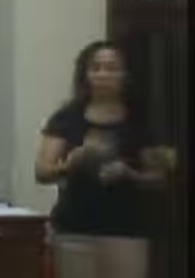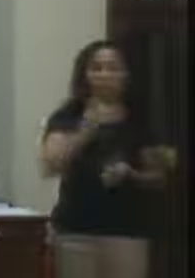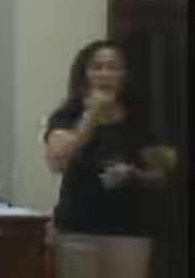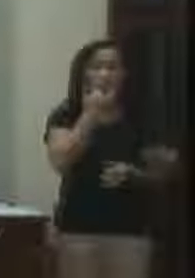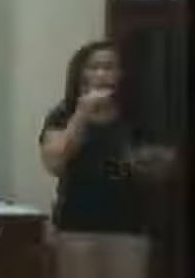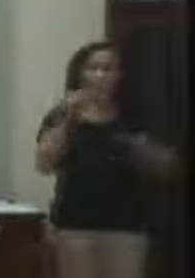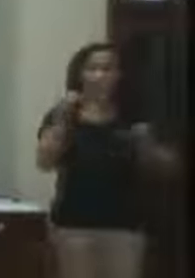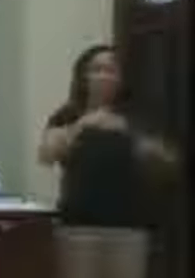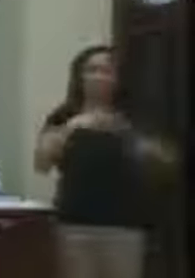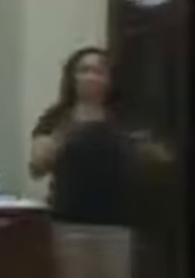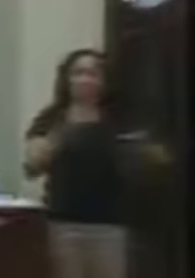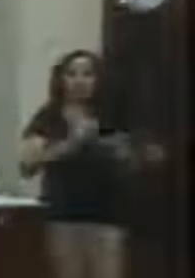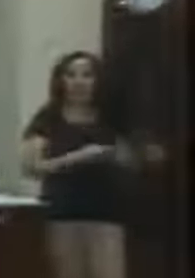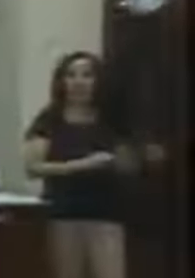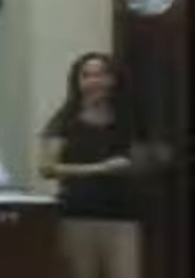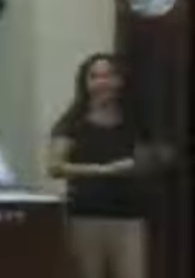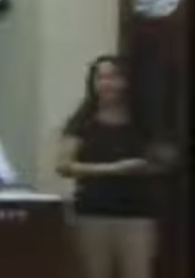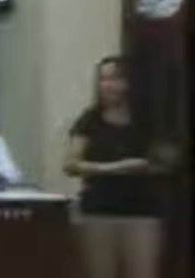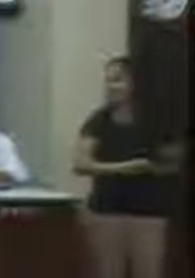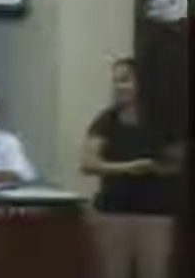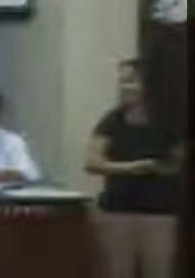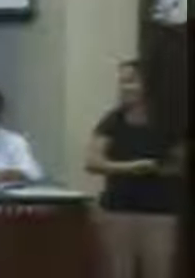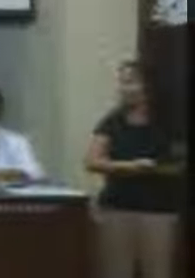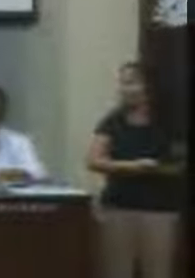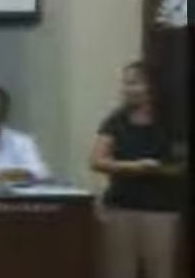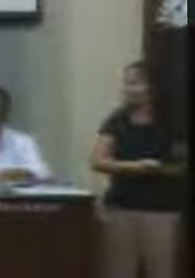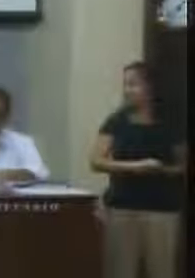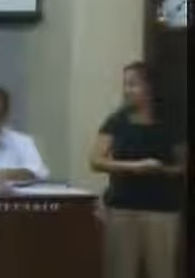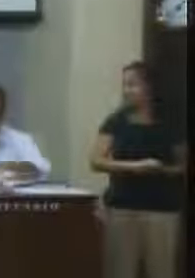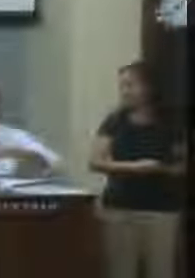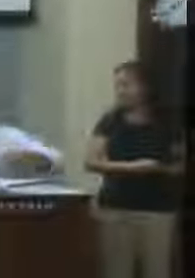Desculpa. Está aqui. Está aqui.